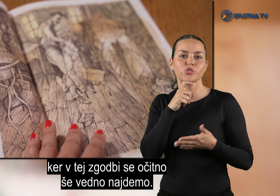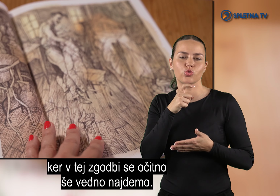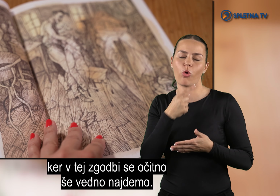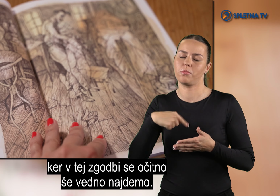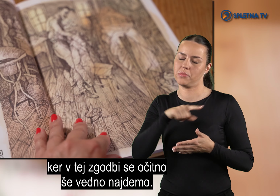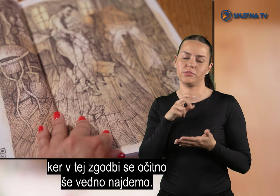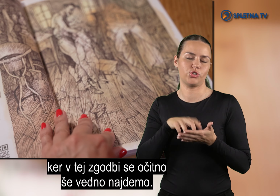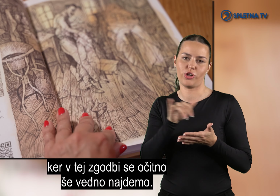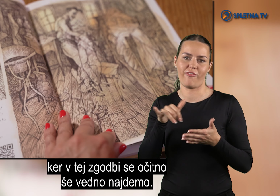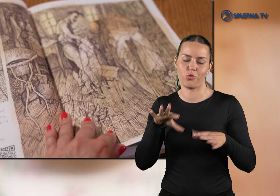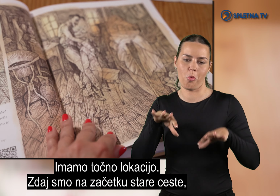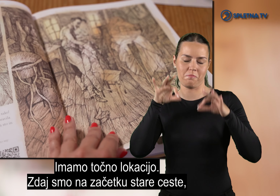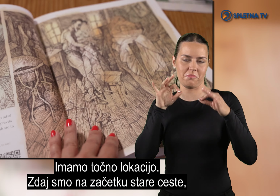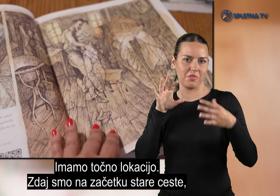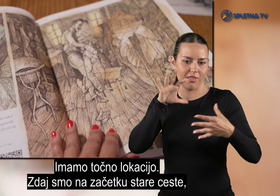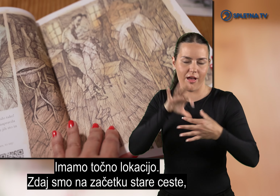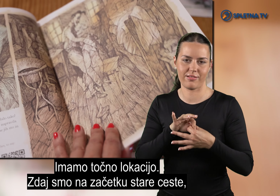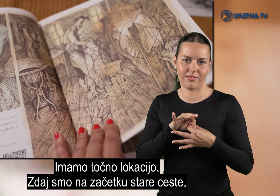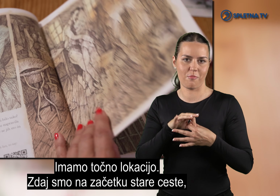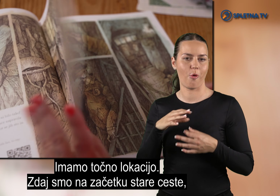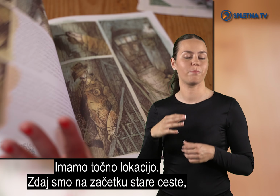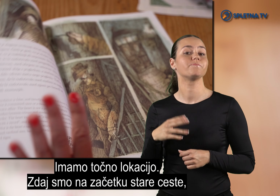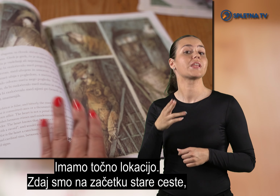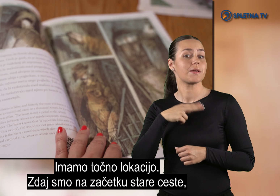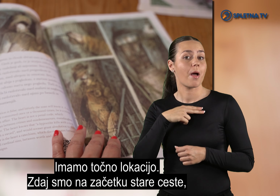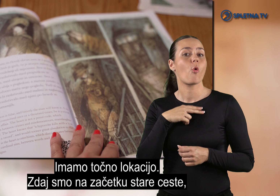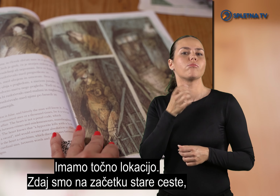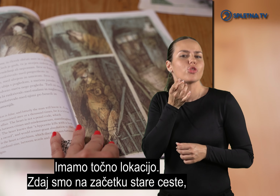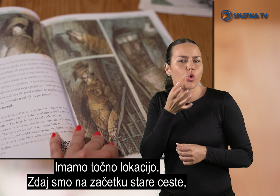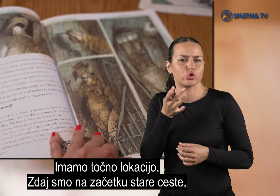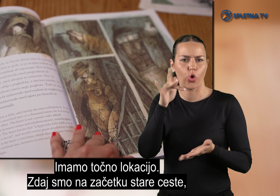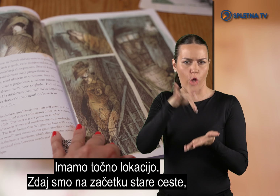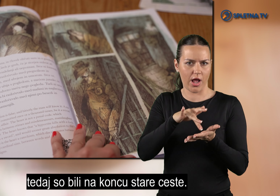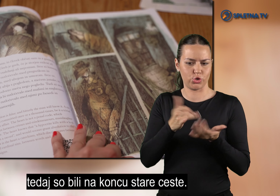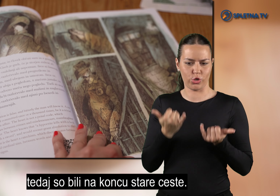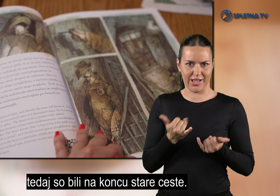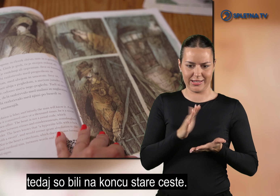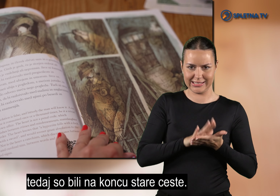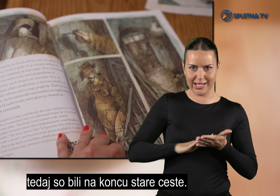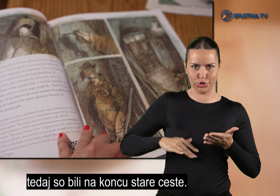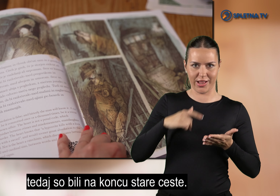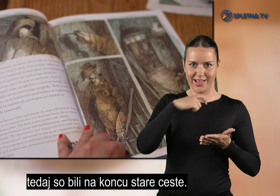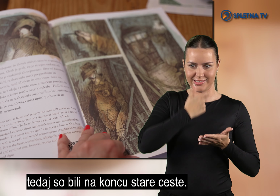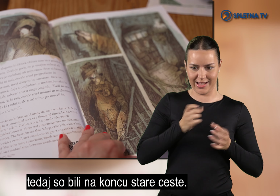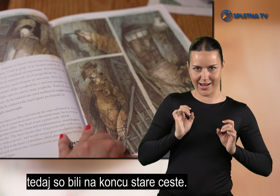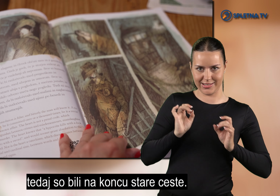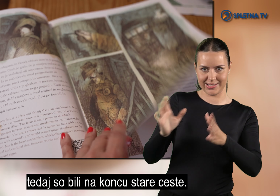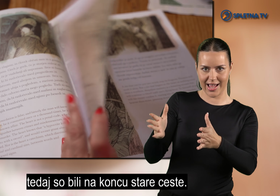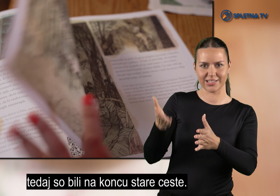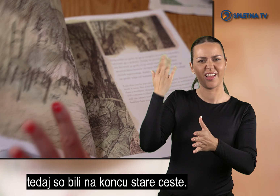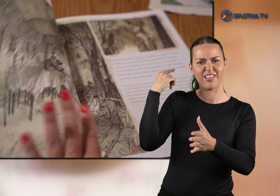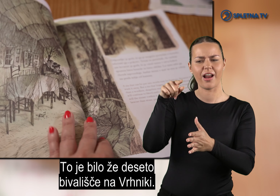najdemo. Imamo točno lokacijo. Zdaj smo na začetku Stare ceste, tedaj so bili na koncu Stare ceste. To je bilo že